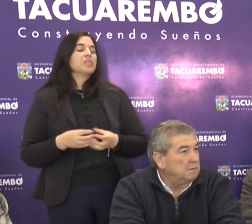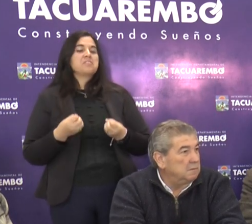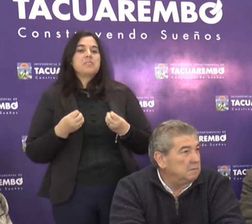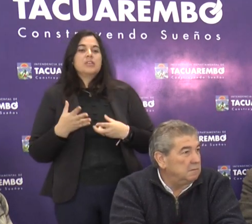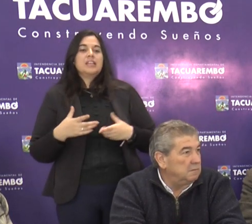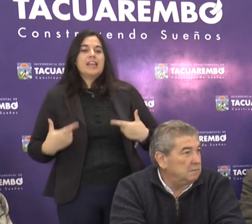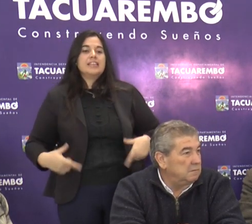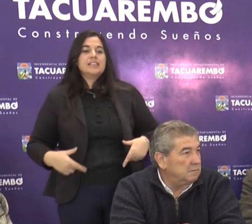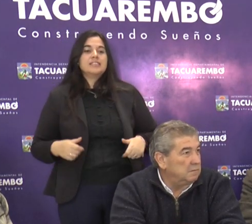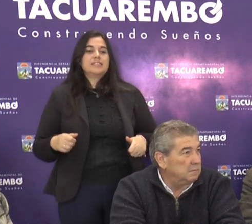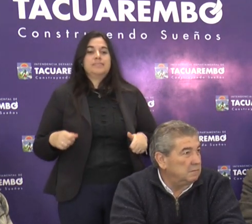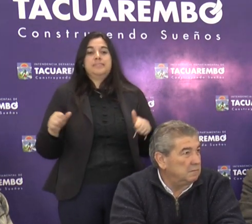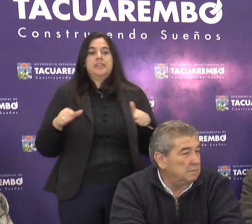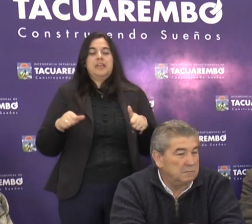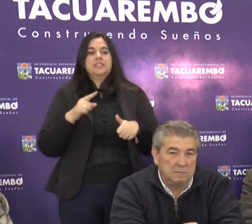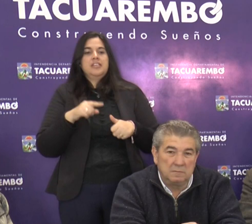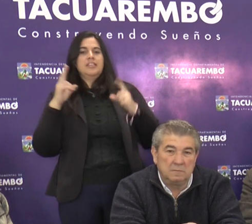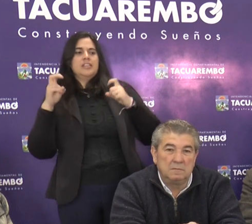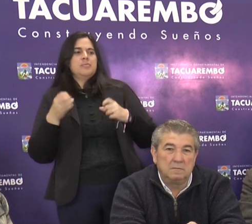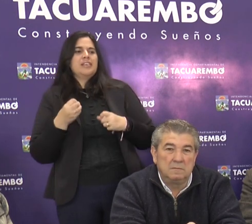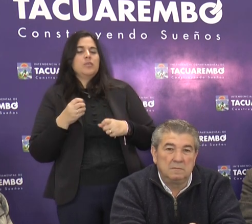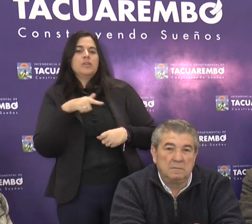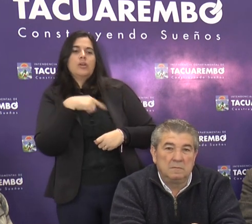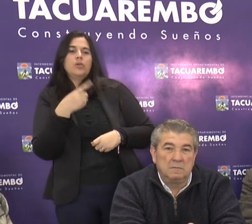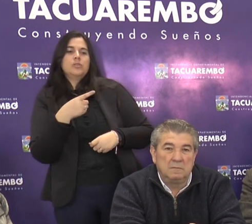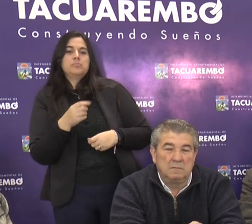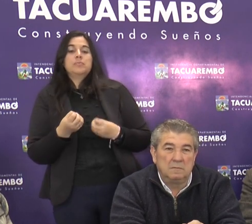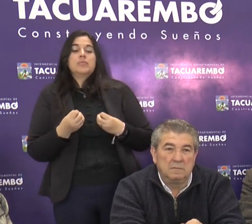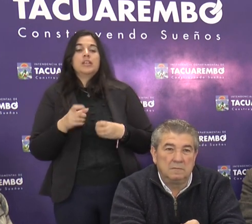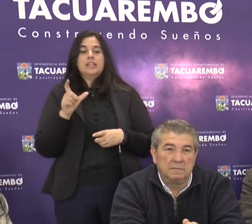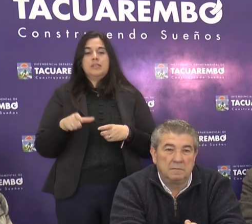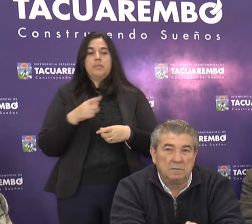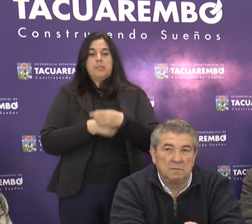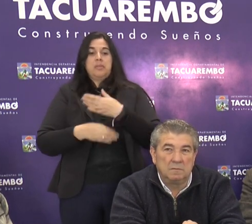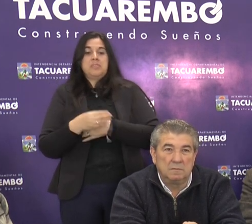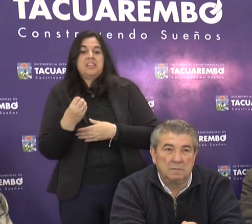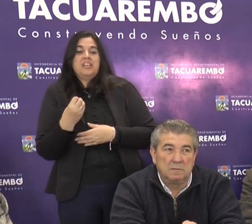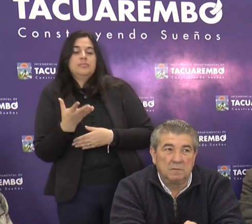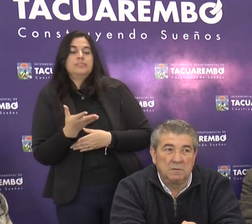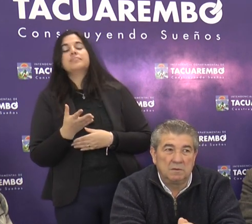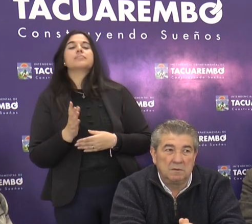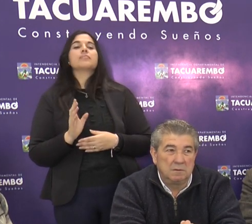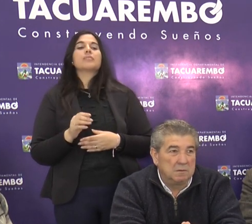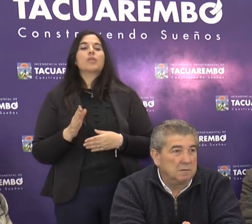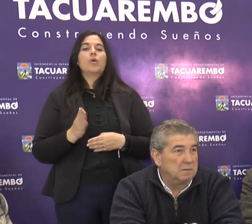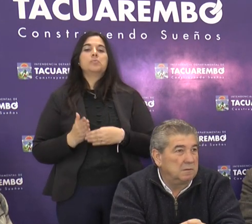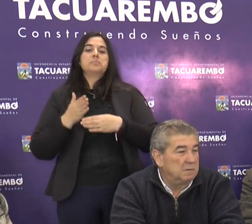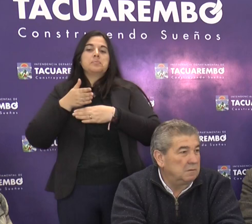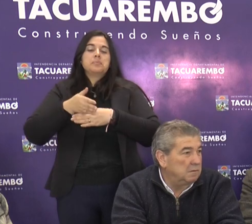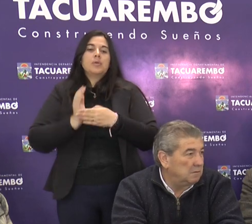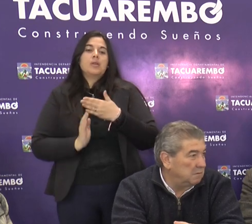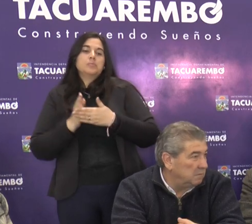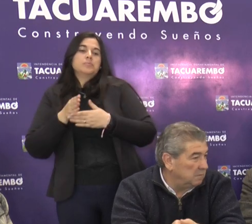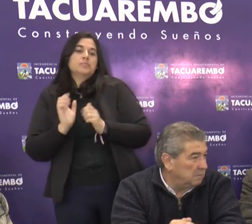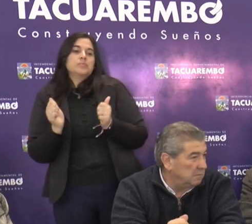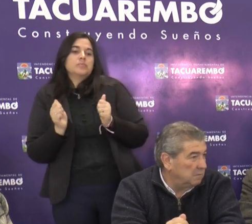está haciendo tal cosa por el tema de discapacidad, o no sabemos las rampas que hay en una ciudad, o las